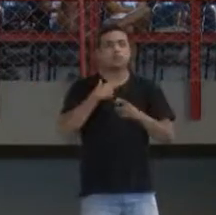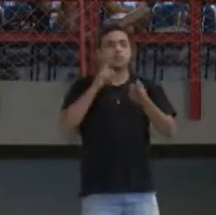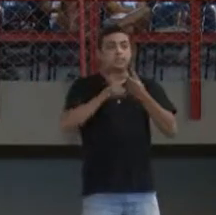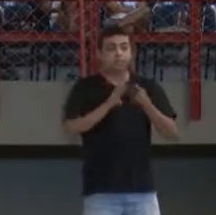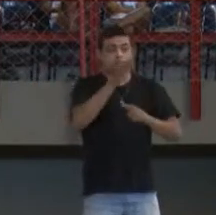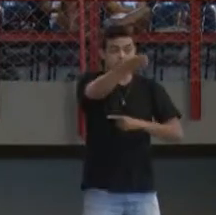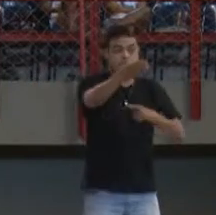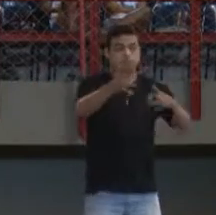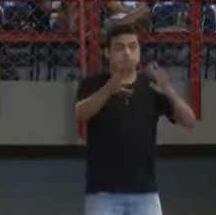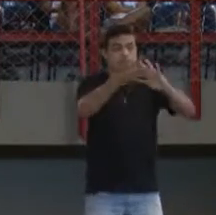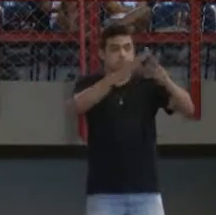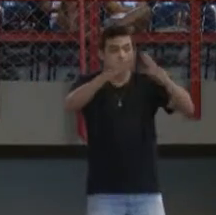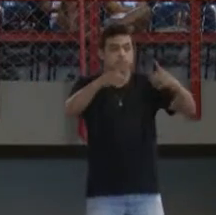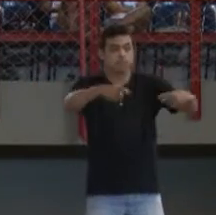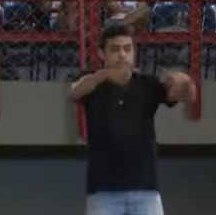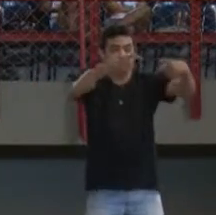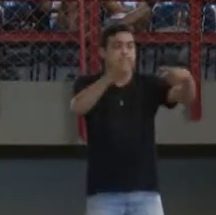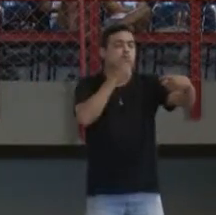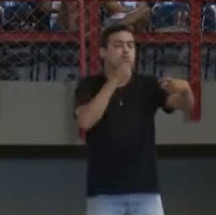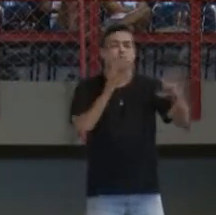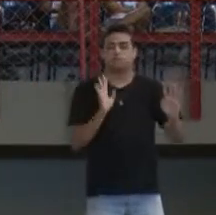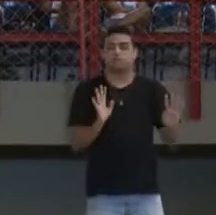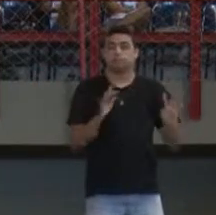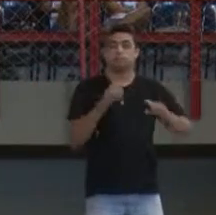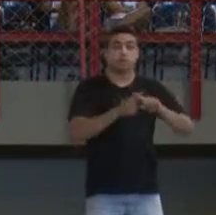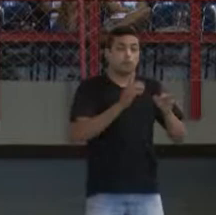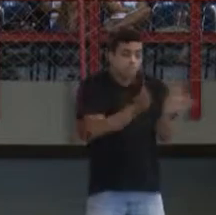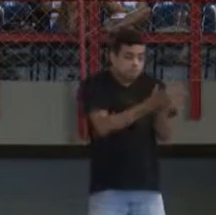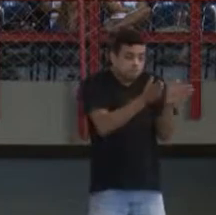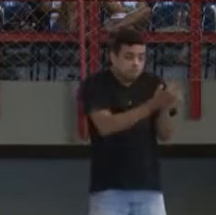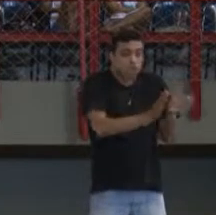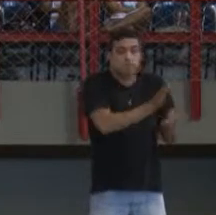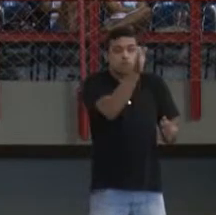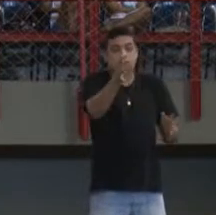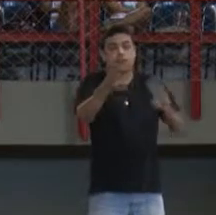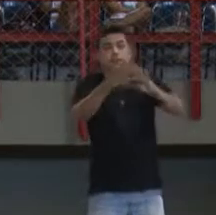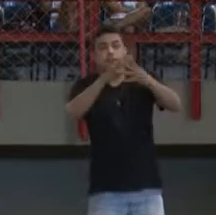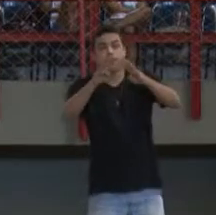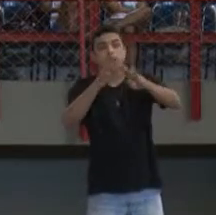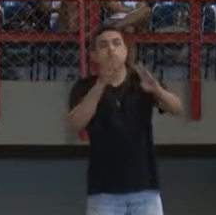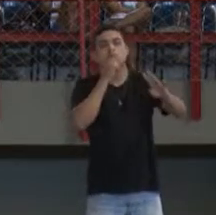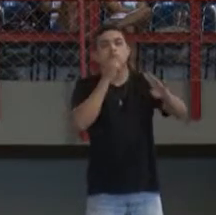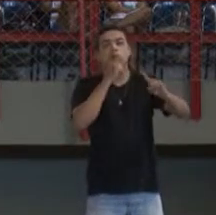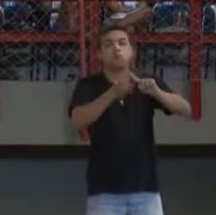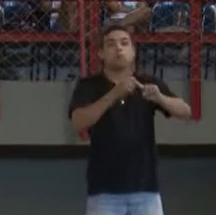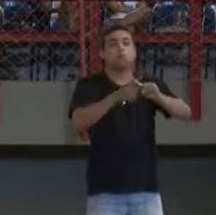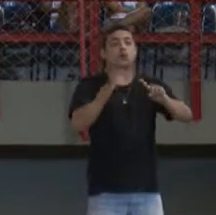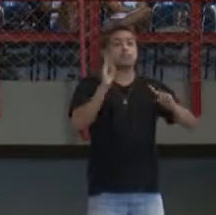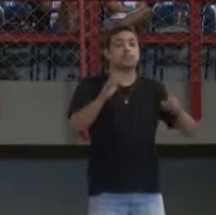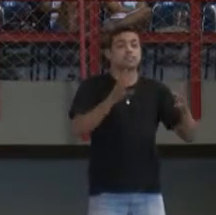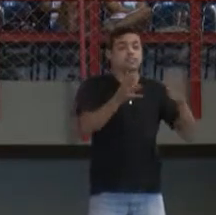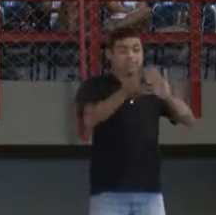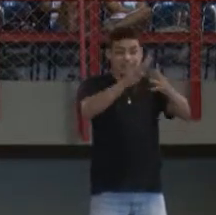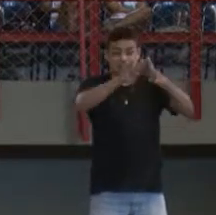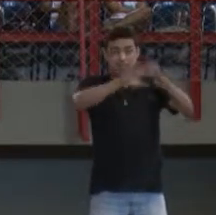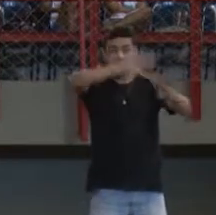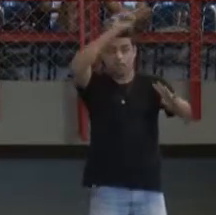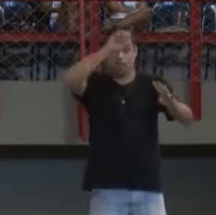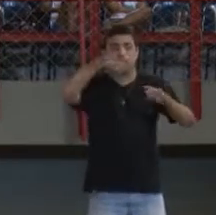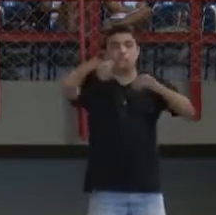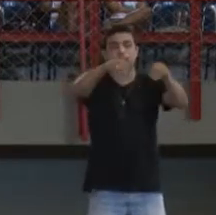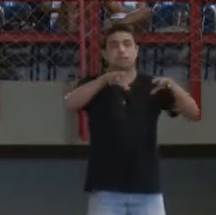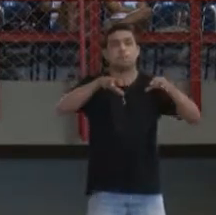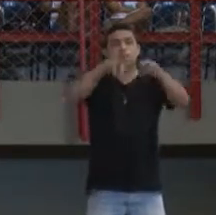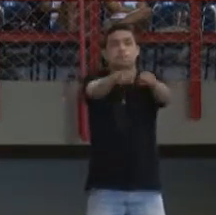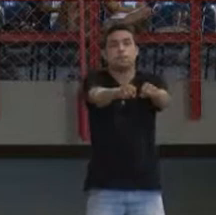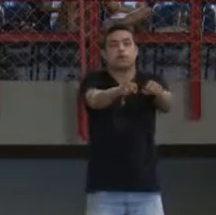para a guerra, viu? Os mais pobres em Esparta não vão para a guerra. Por quê? Porque quem vai para a guerra toma terra. E quem é o cara na